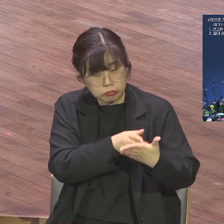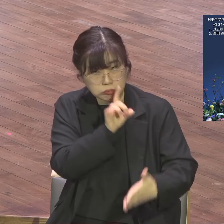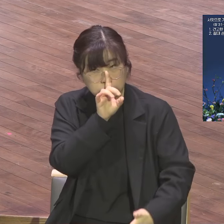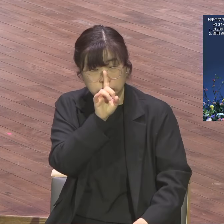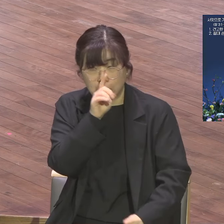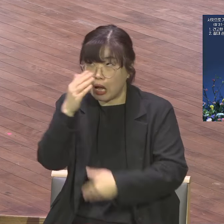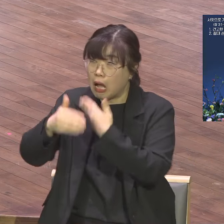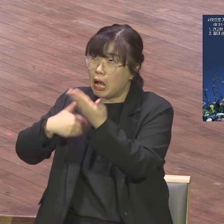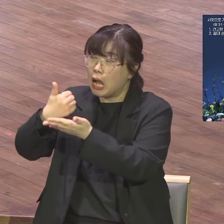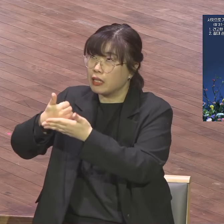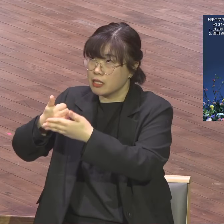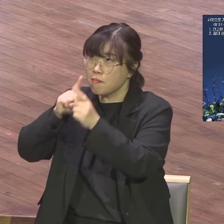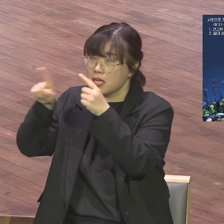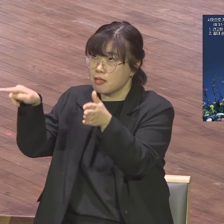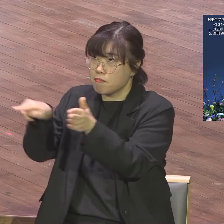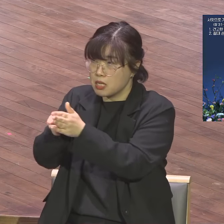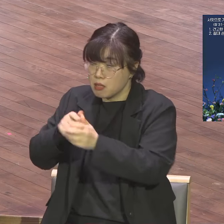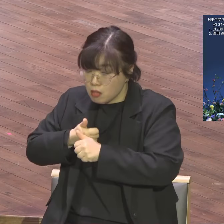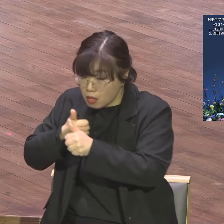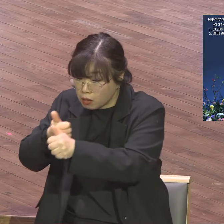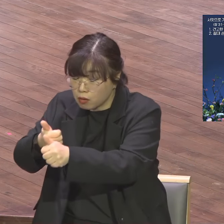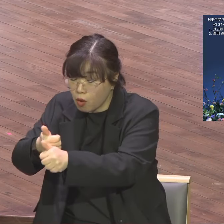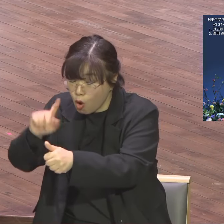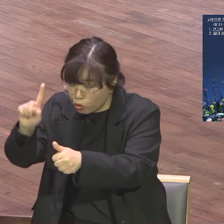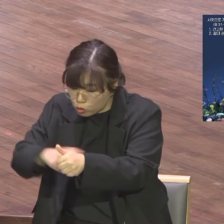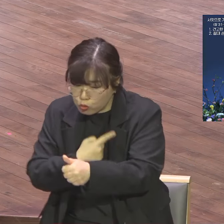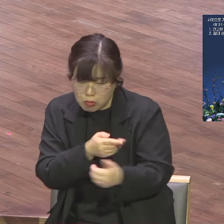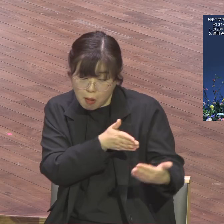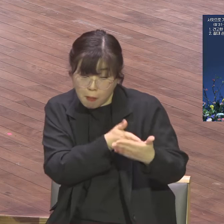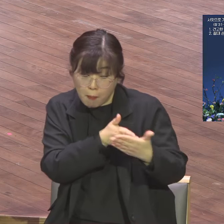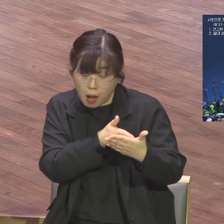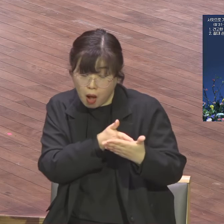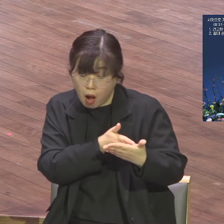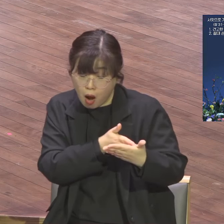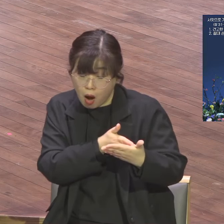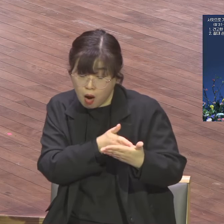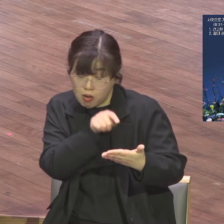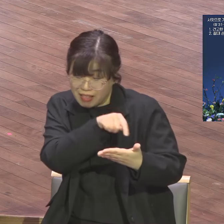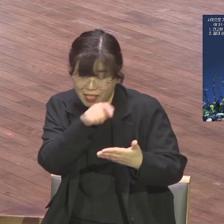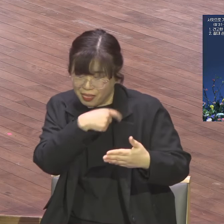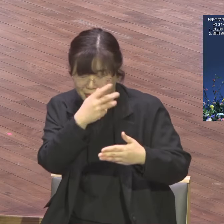지도 좀 받으시기 바랍니다. 지도 받으세요. 지도하시리라 그랬잖아요.